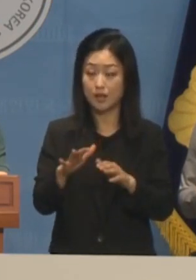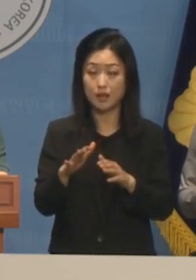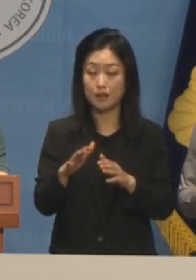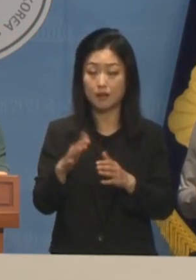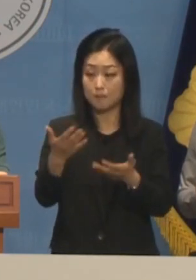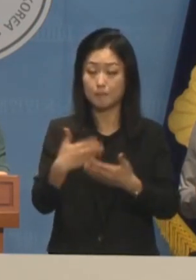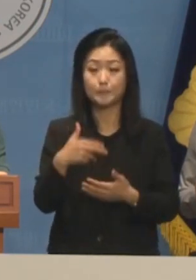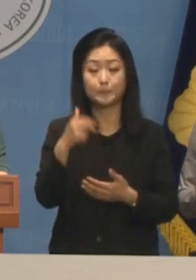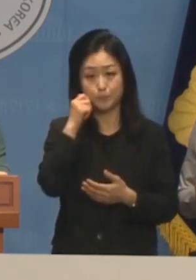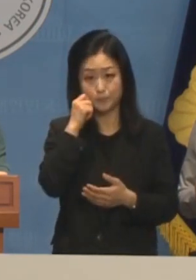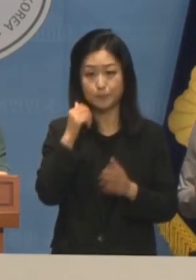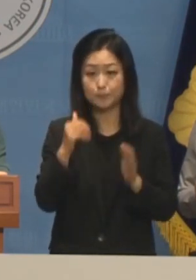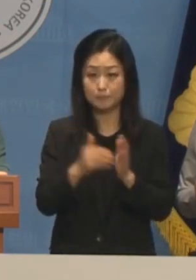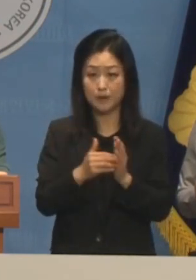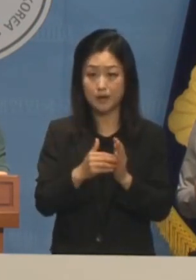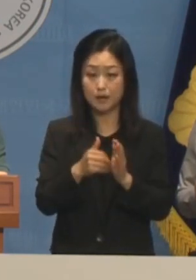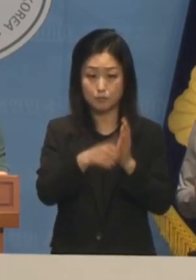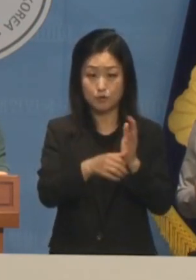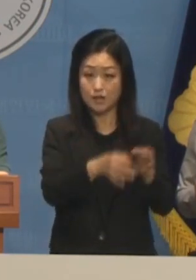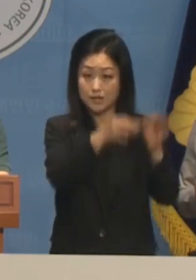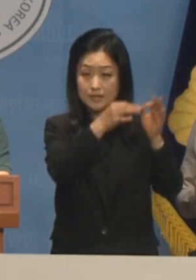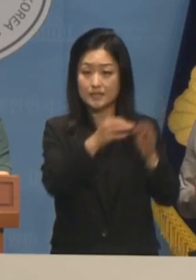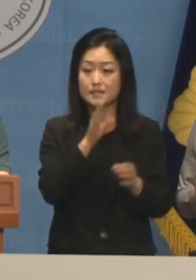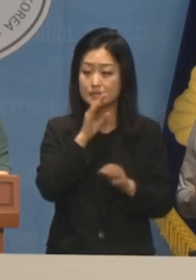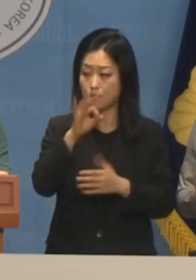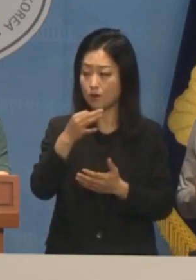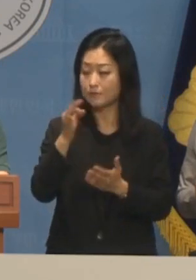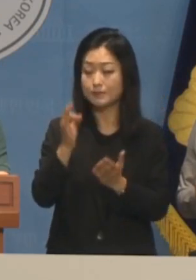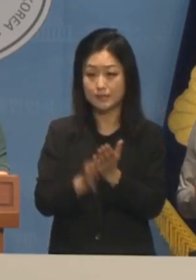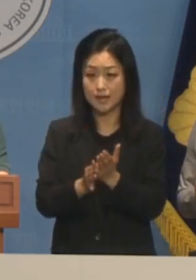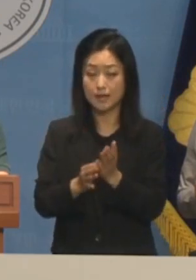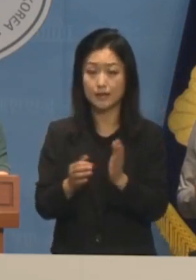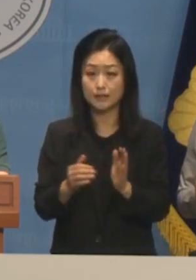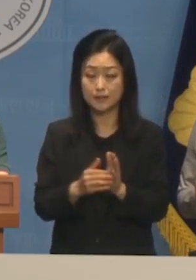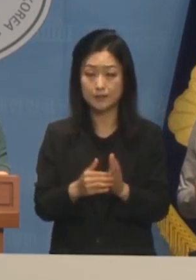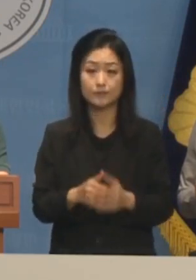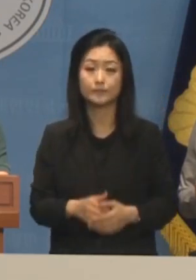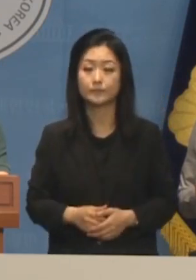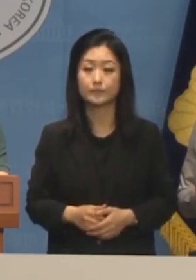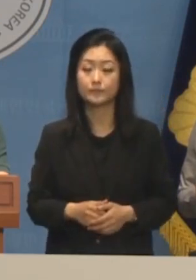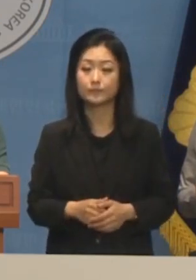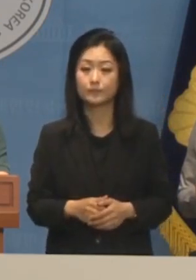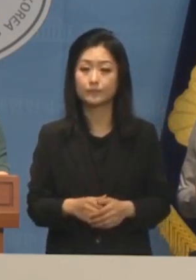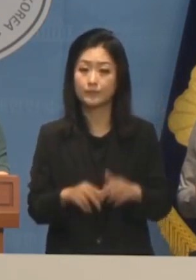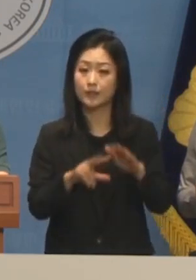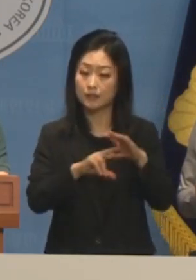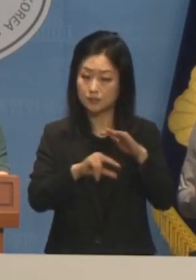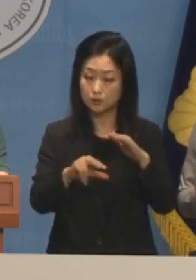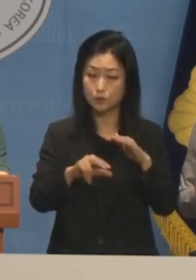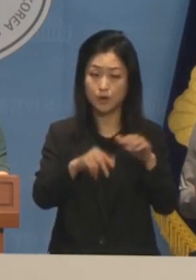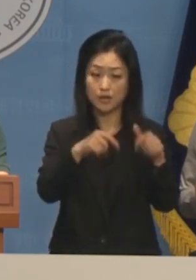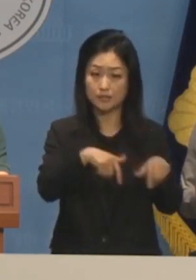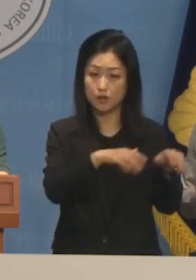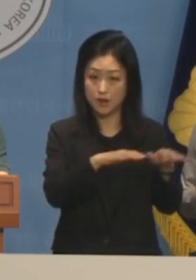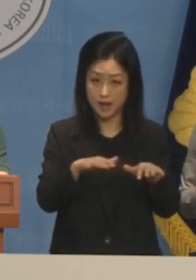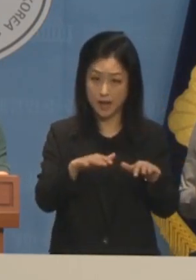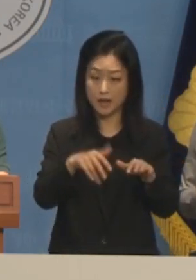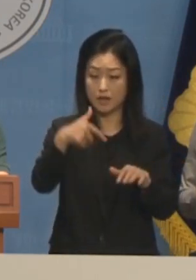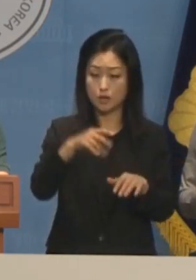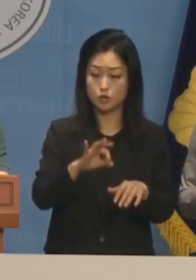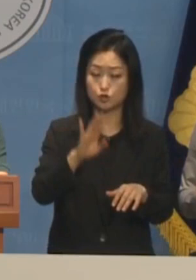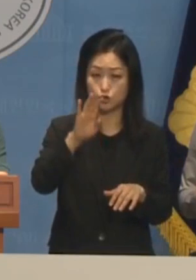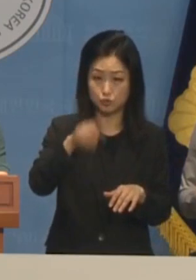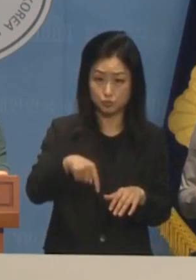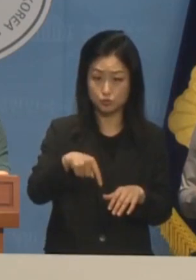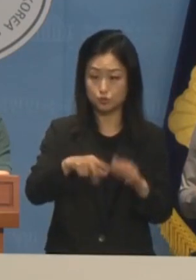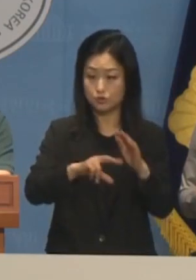우리의 실질 임금은 저하된 것입니다. 작년도부터 철도에는 신설선인 서해선과 중부 내륙선, 동해선 등 신규